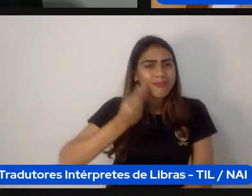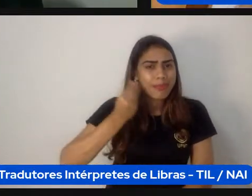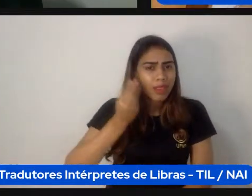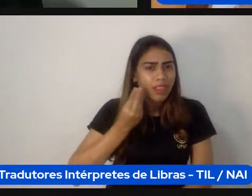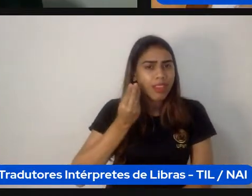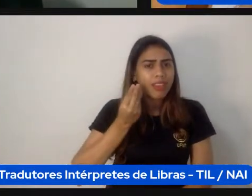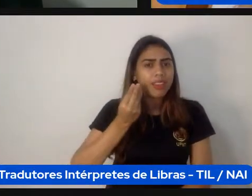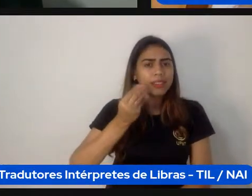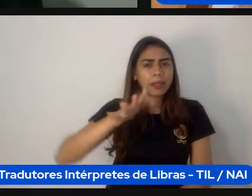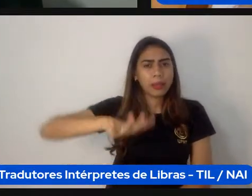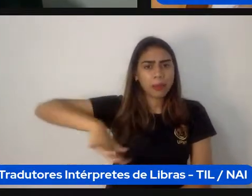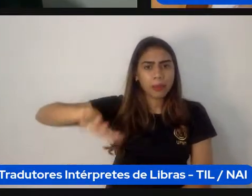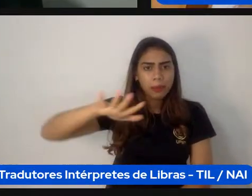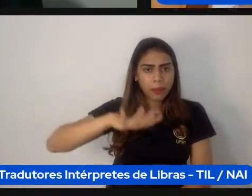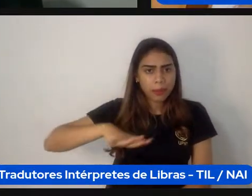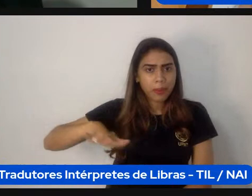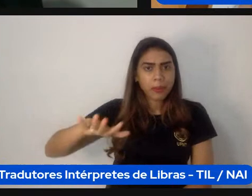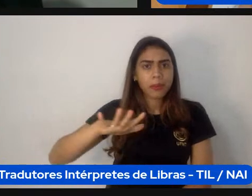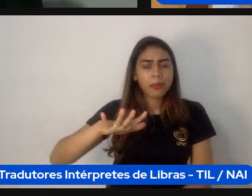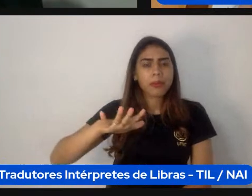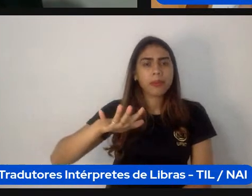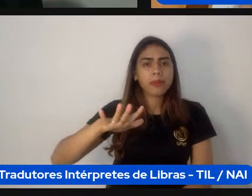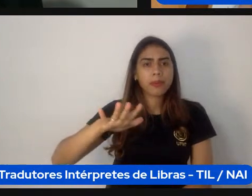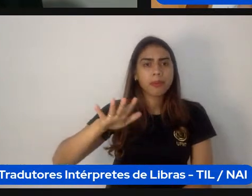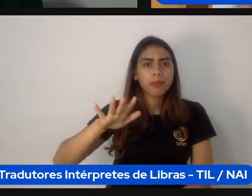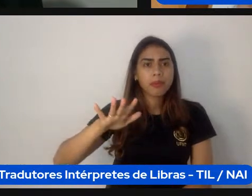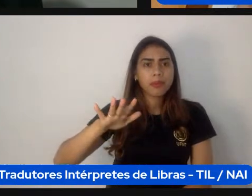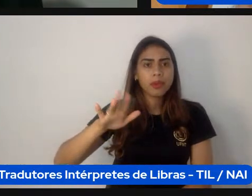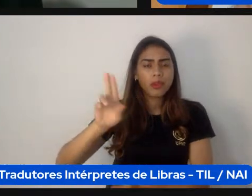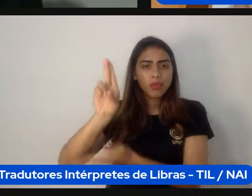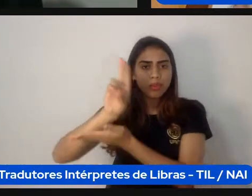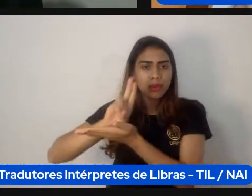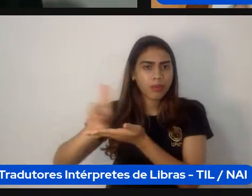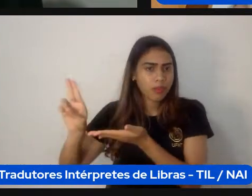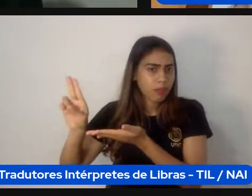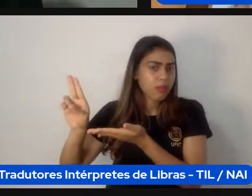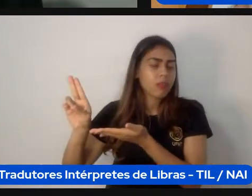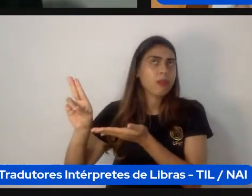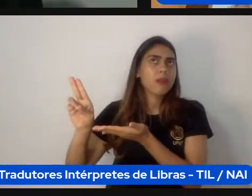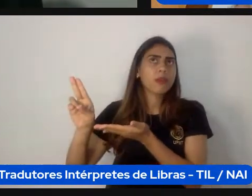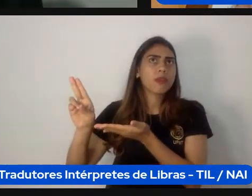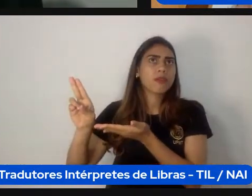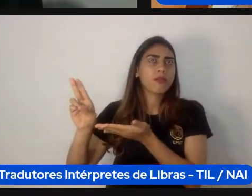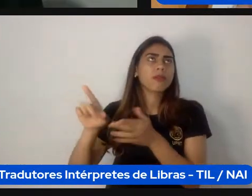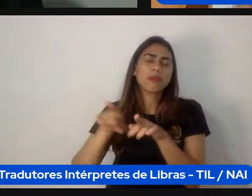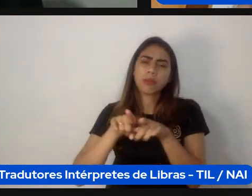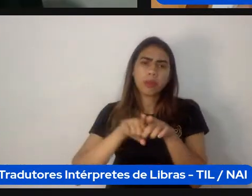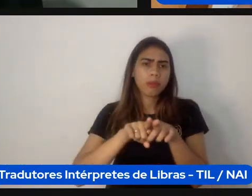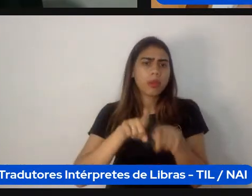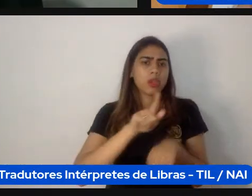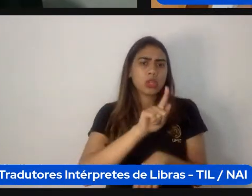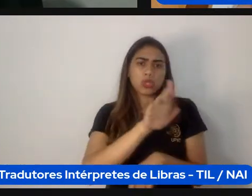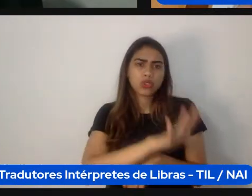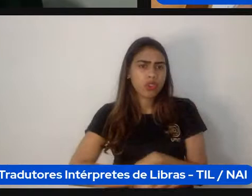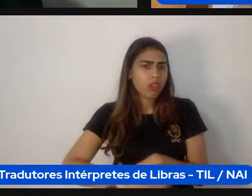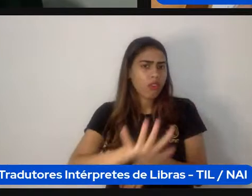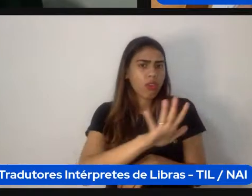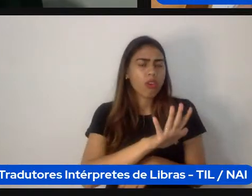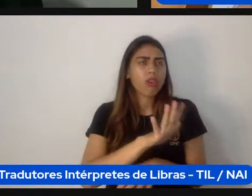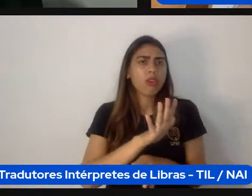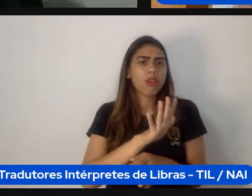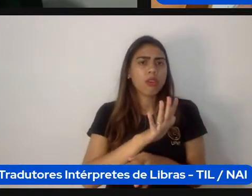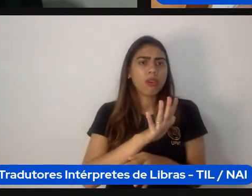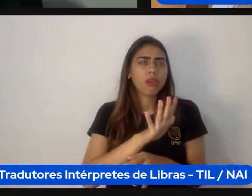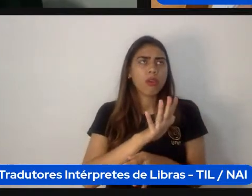acadêmico, mas no contexto geral, é a questão das relações